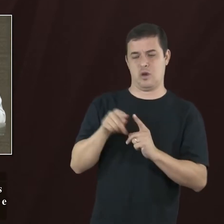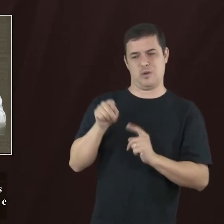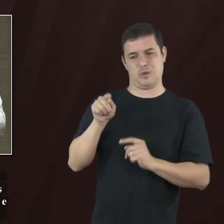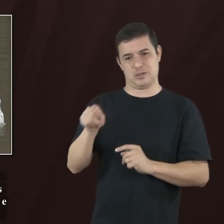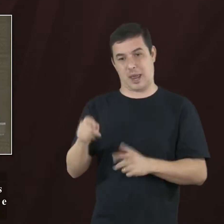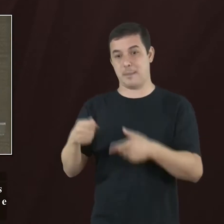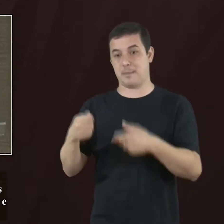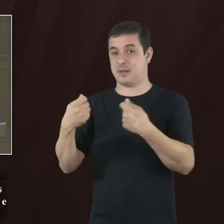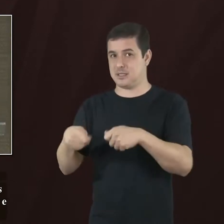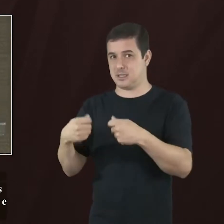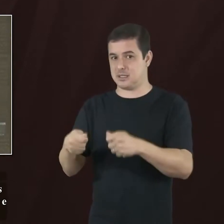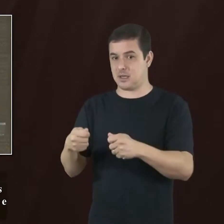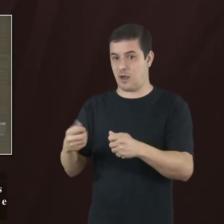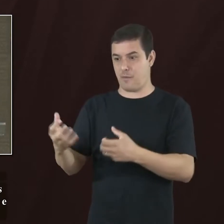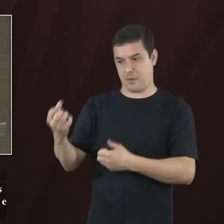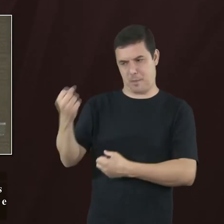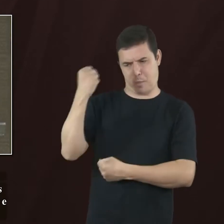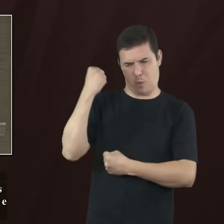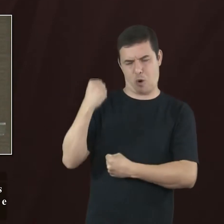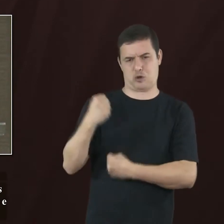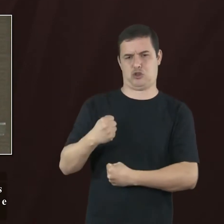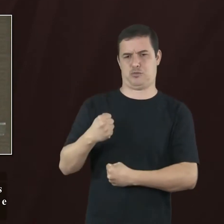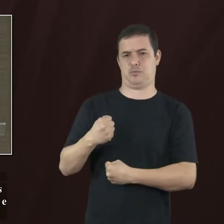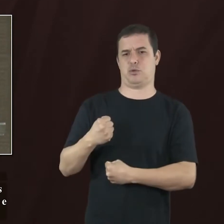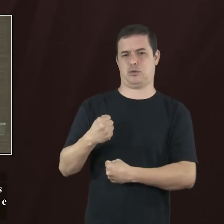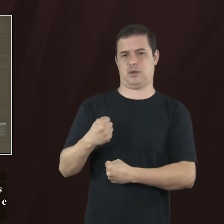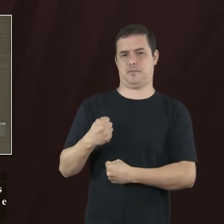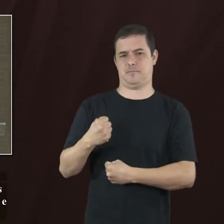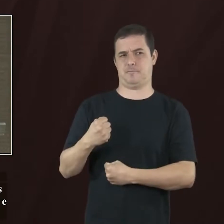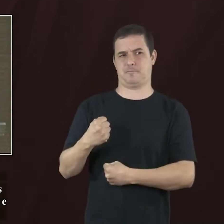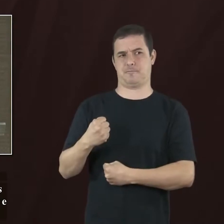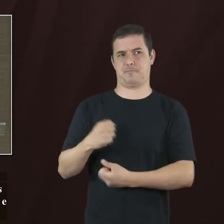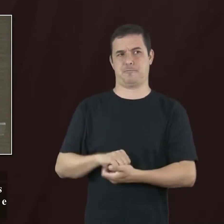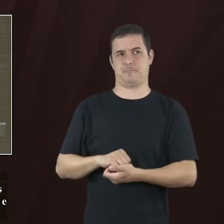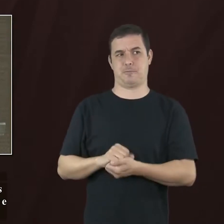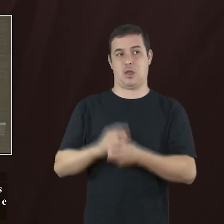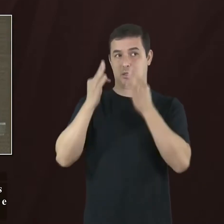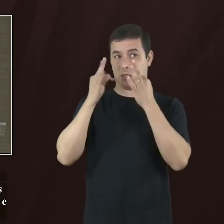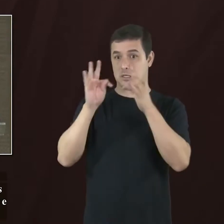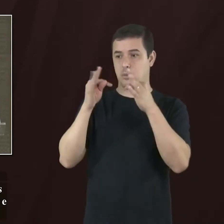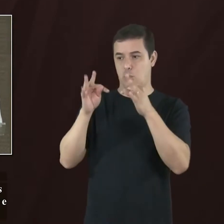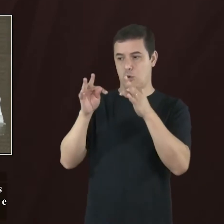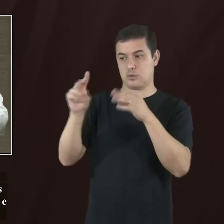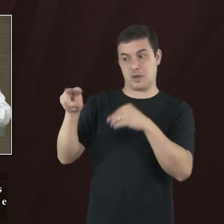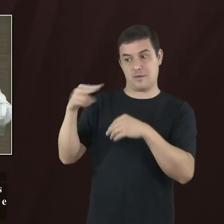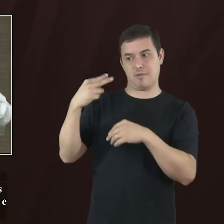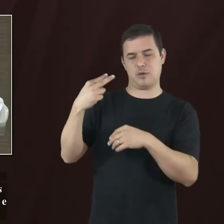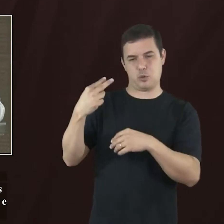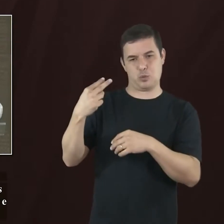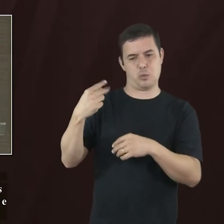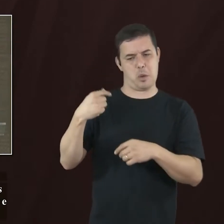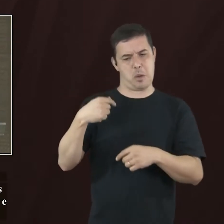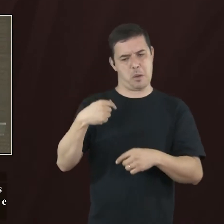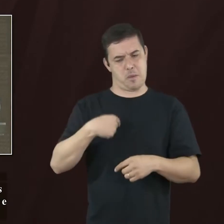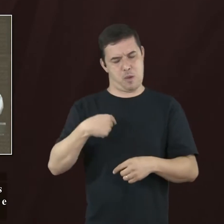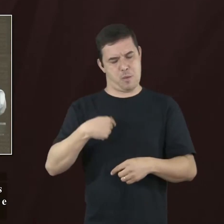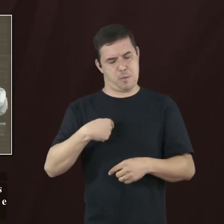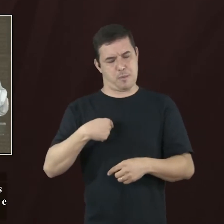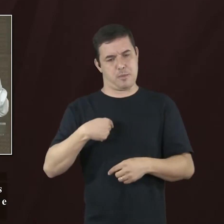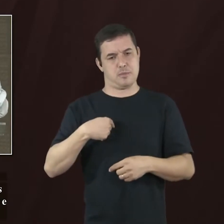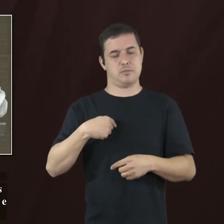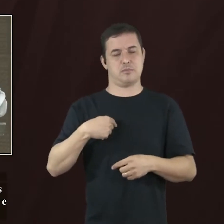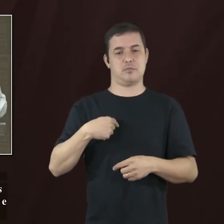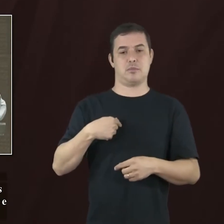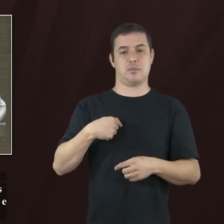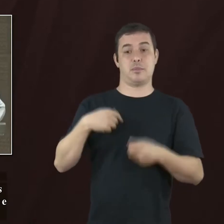minha parte ouviste, através de muitas testemunhas, isso mesmo transmite a